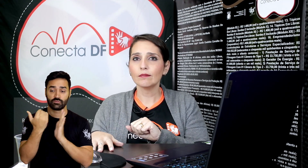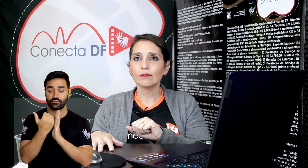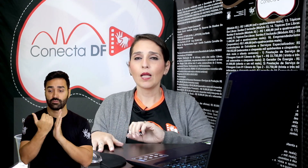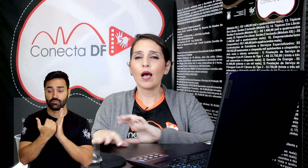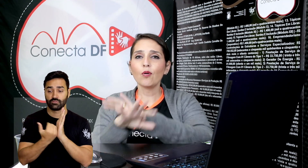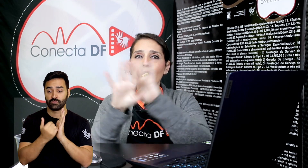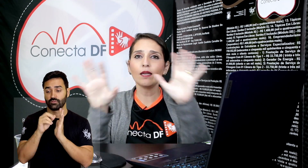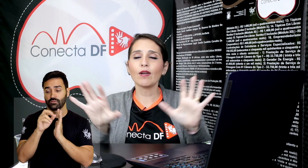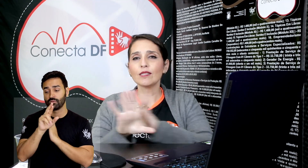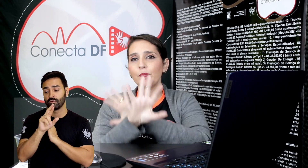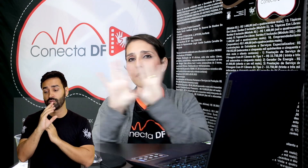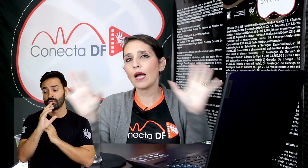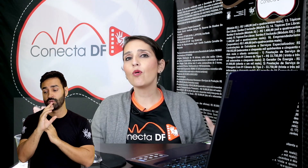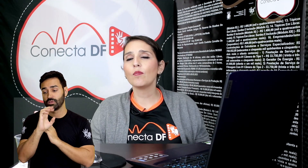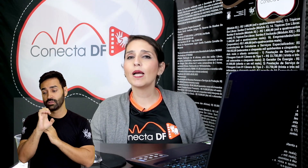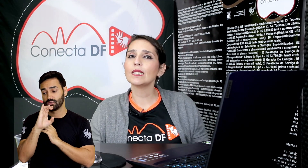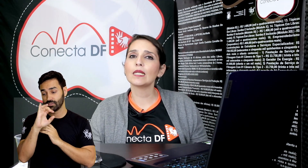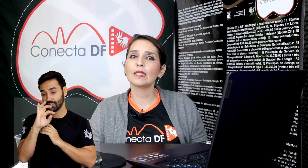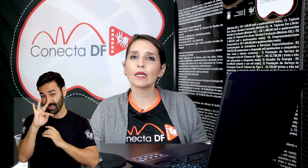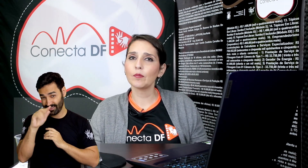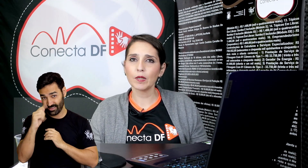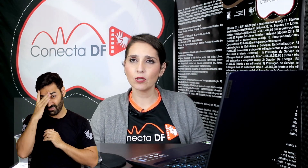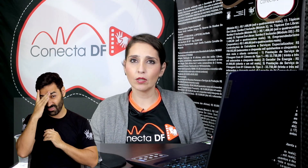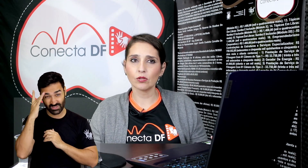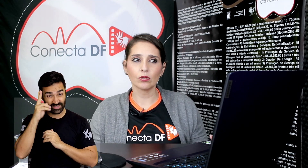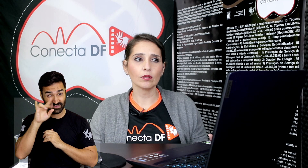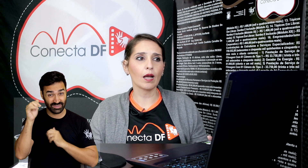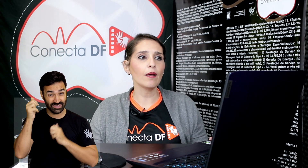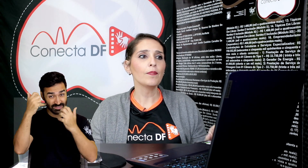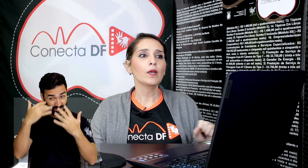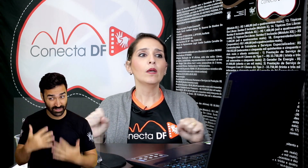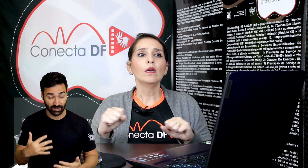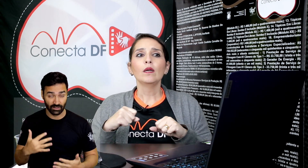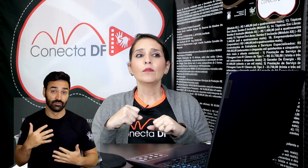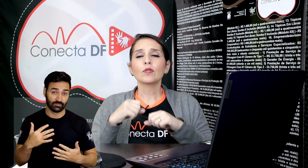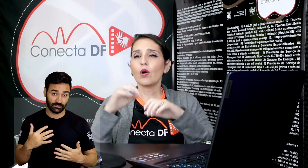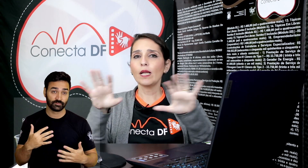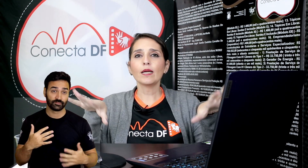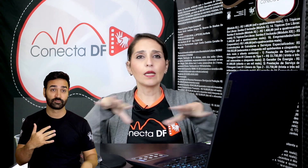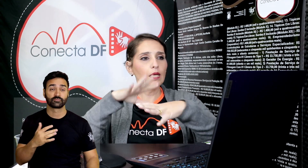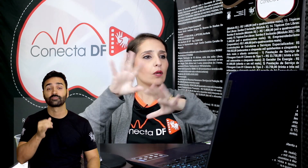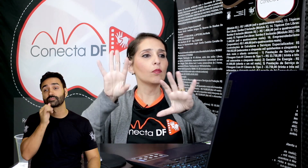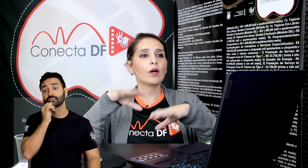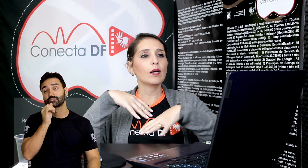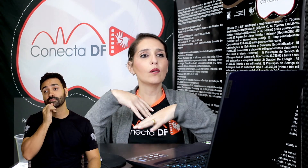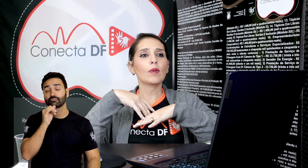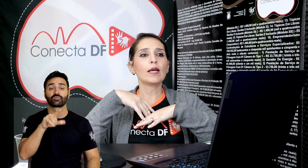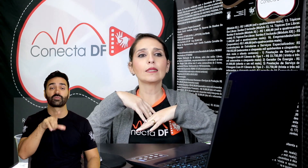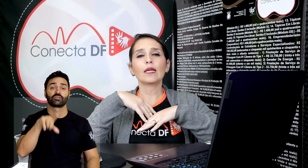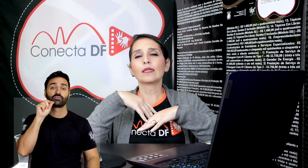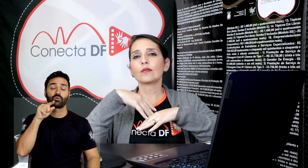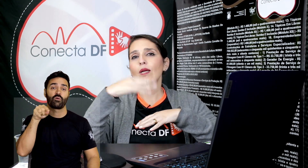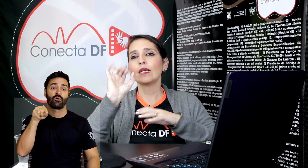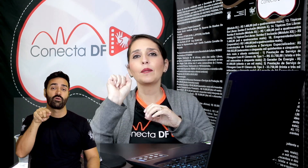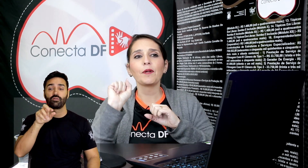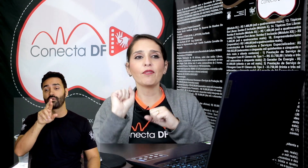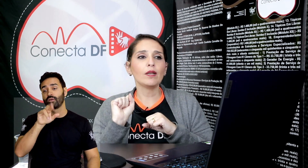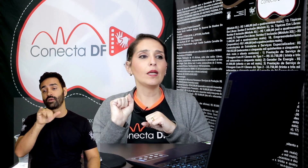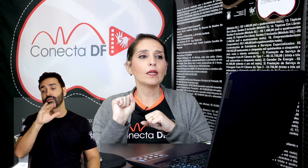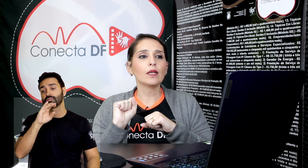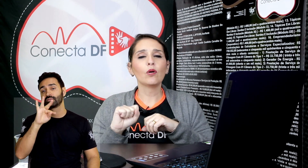receita. Alguém vai explicar alguma receita aqui pra gente, tá? Escolher aqui uma receita, sua